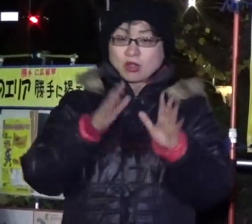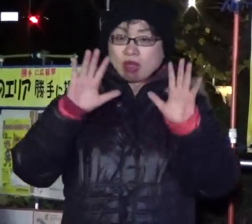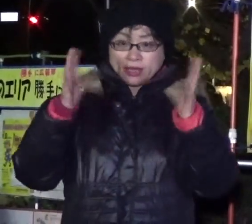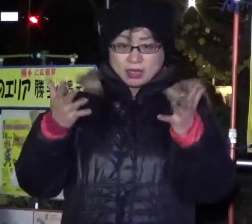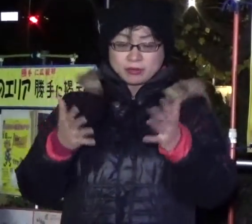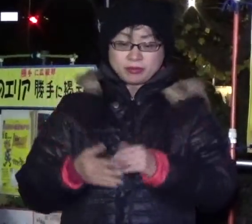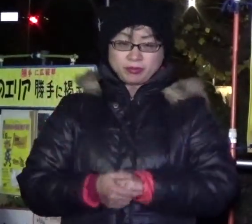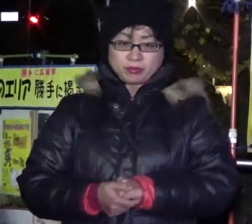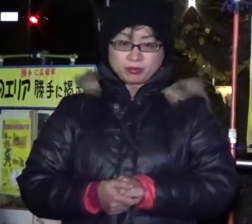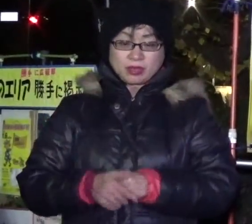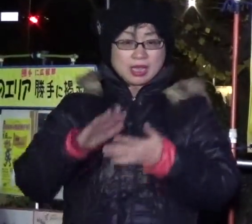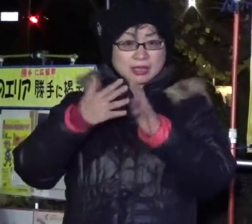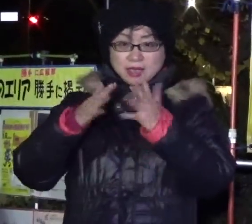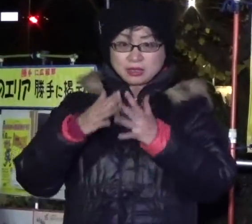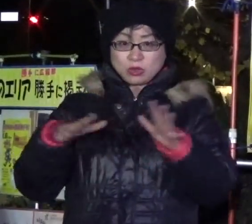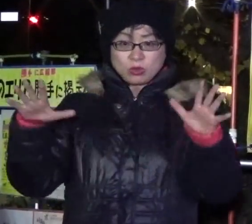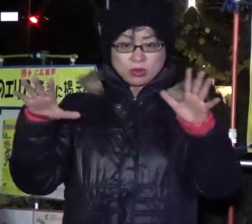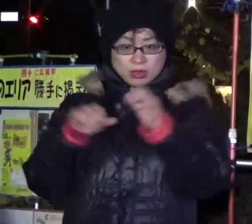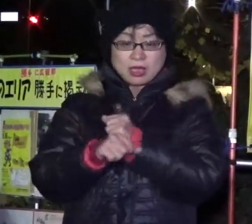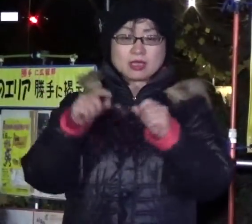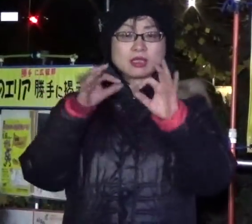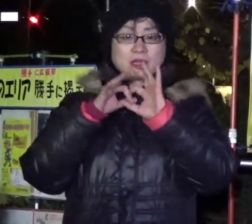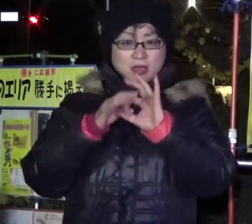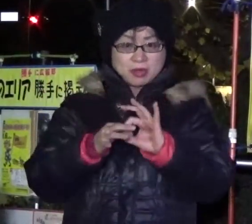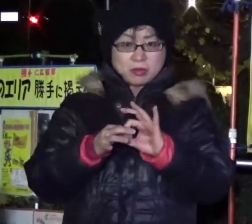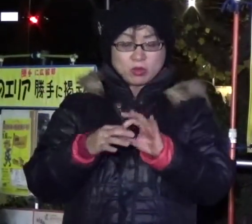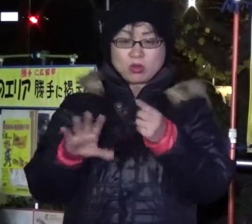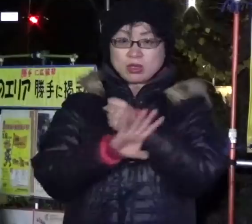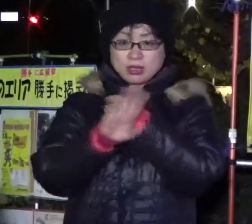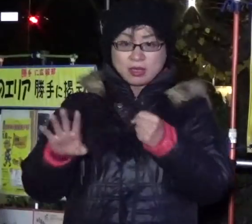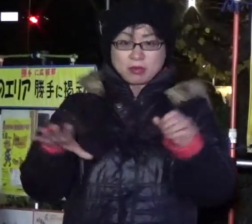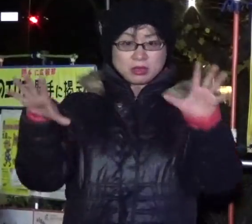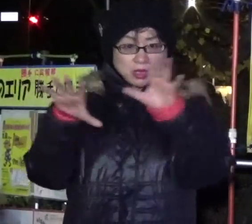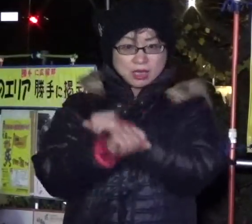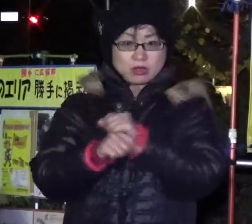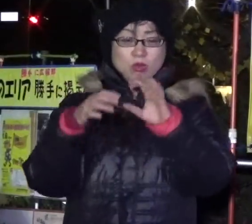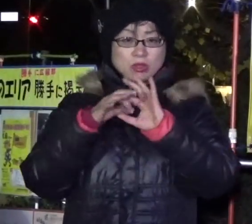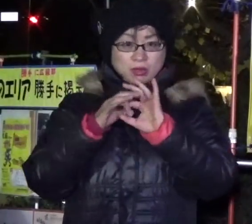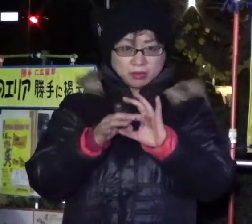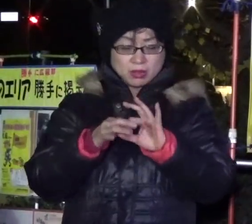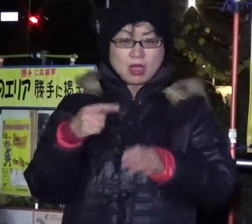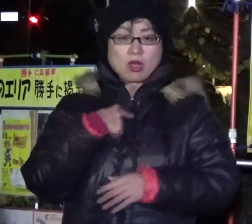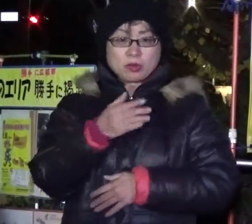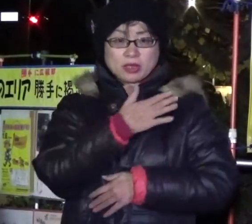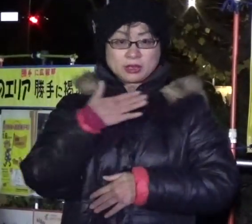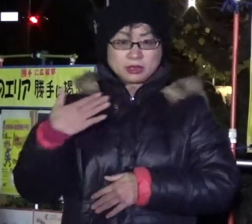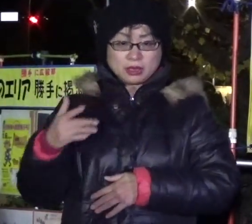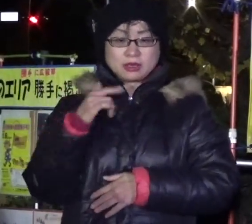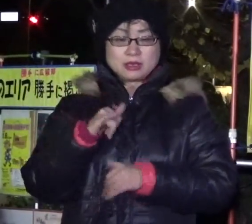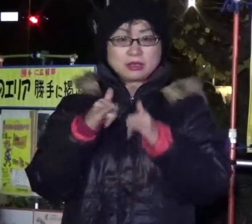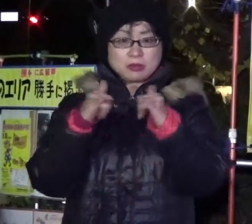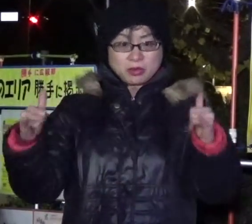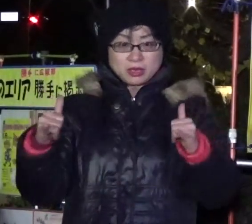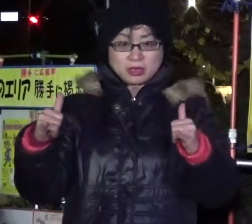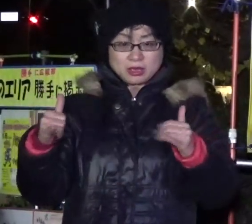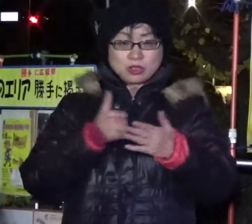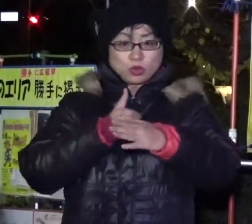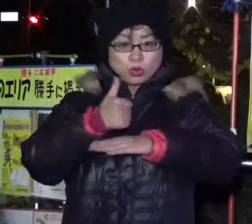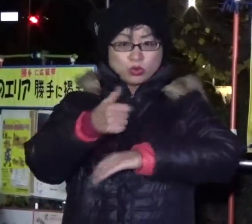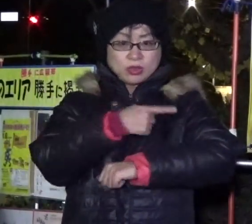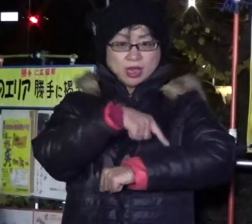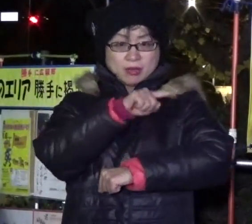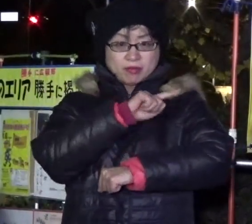ません。戦争をさせないためにも原発を廃止するためにも我々市民が本当にこの国の主権者として